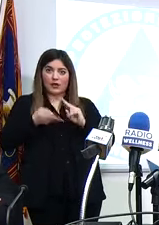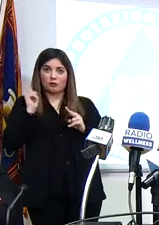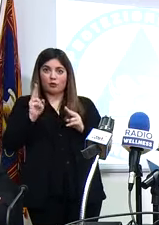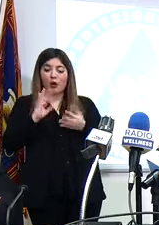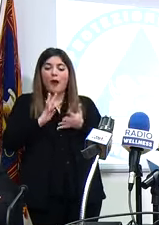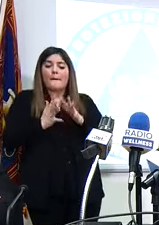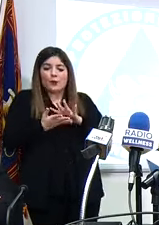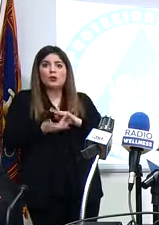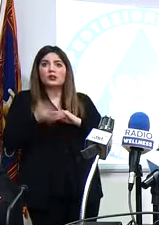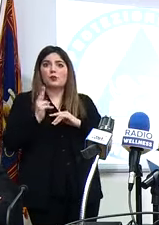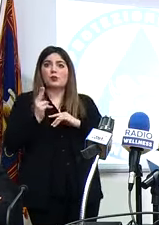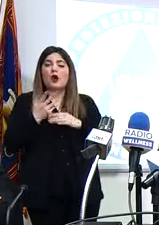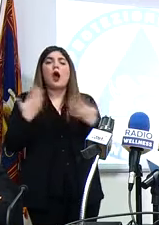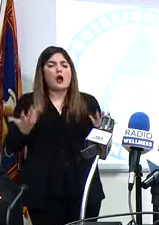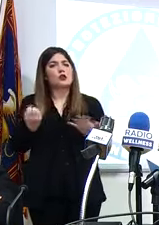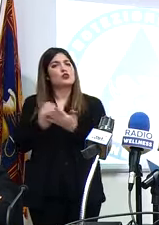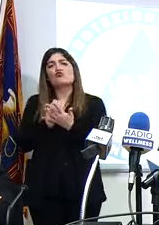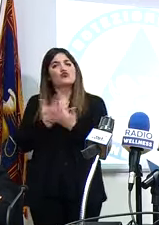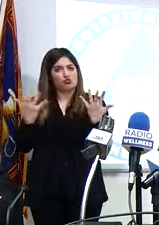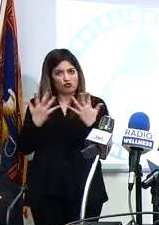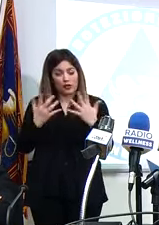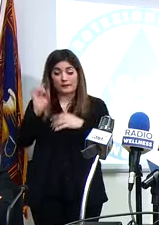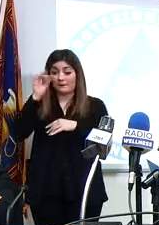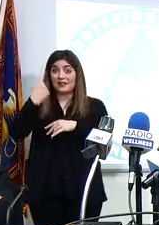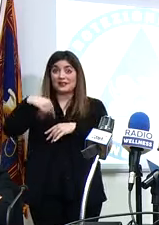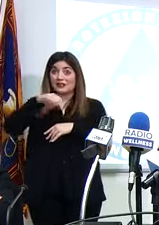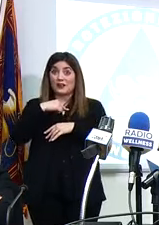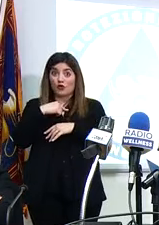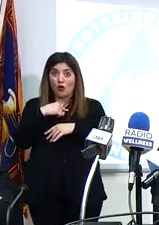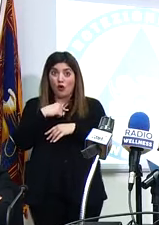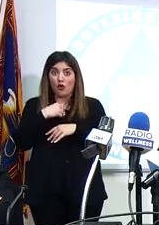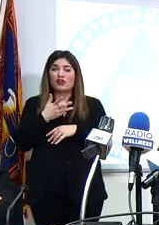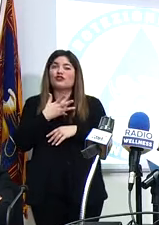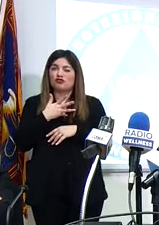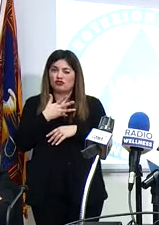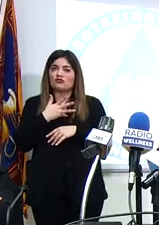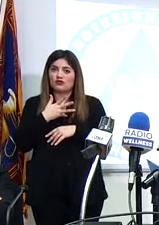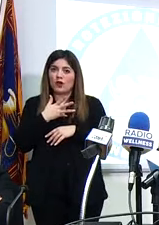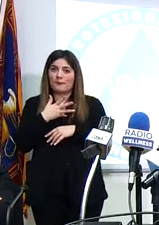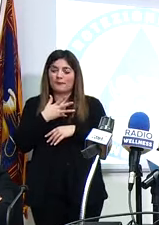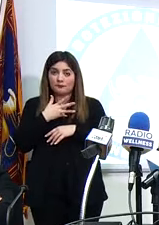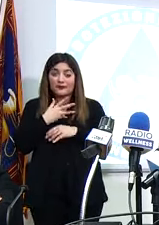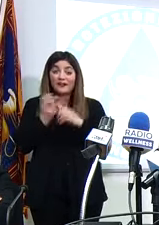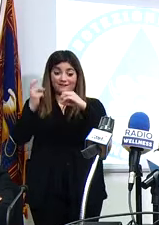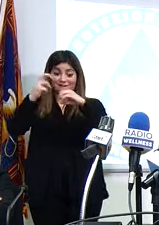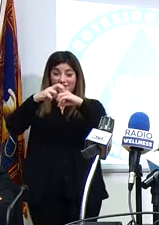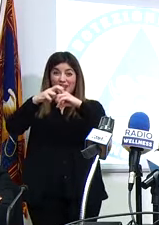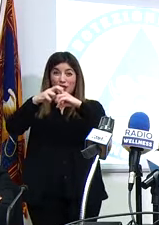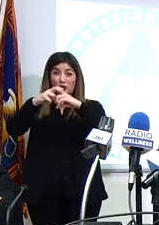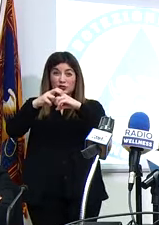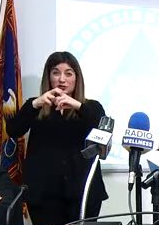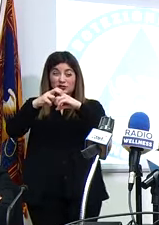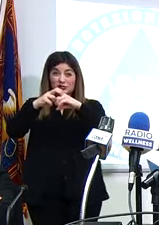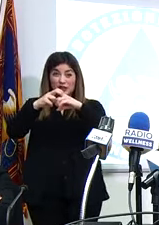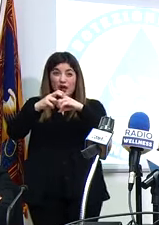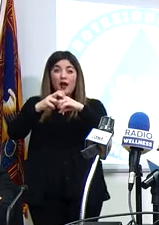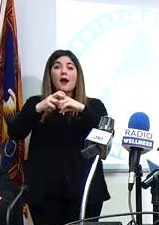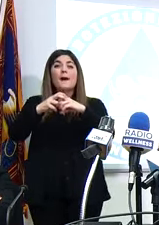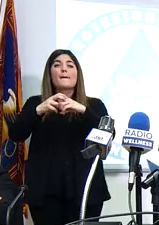succedere? Può succedere che se noi arriviamo con una pressione selettiva sul virus, qual è la pressione